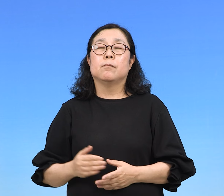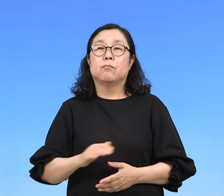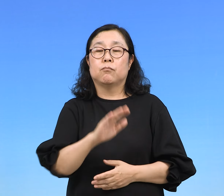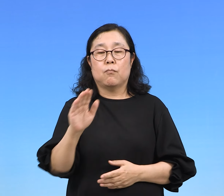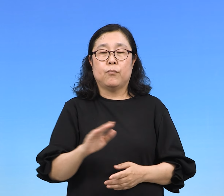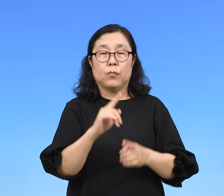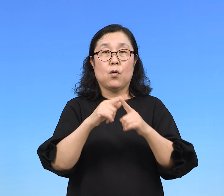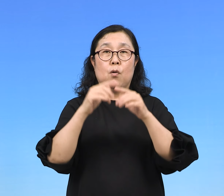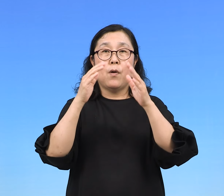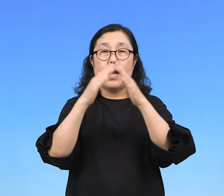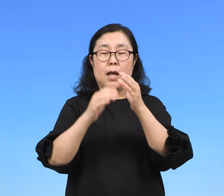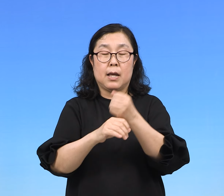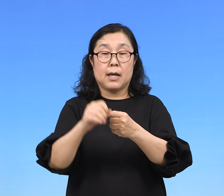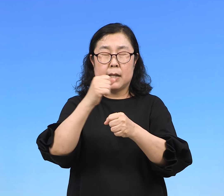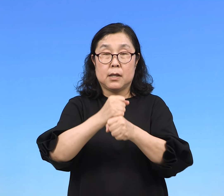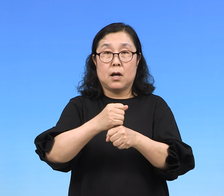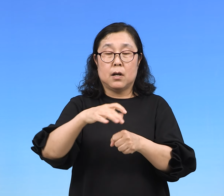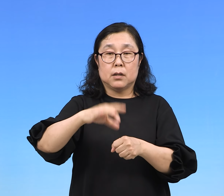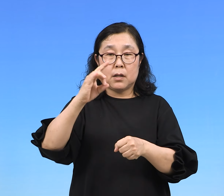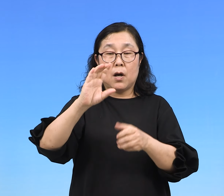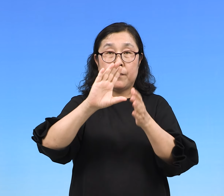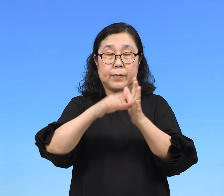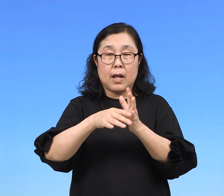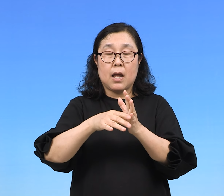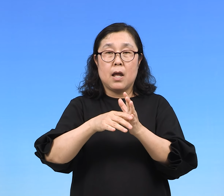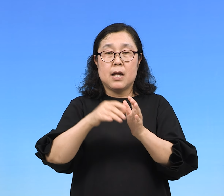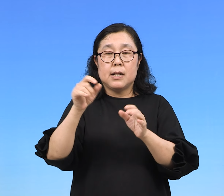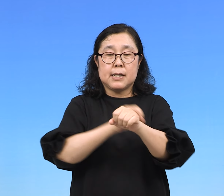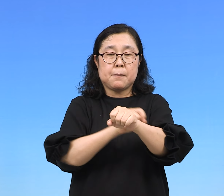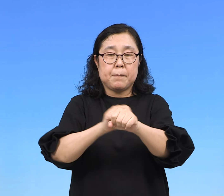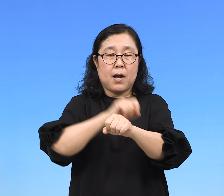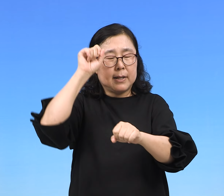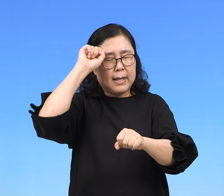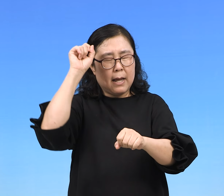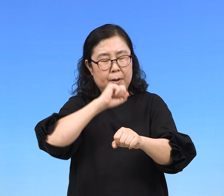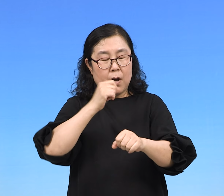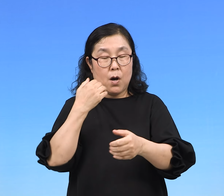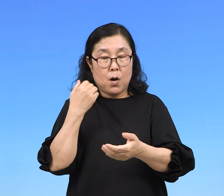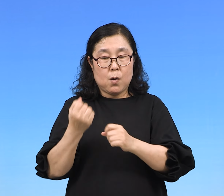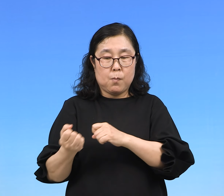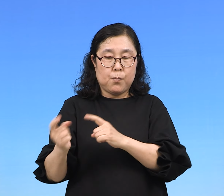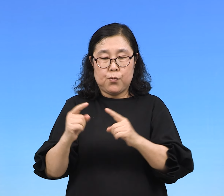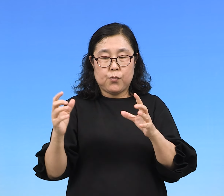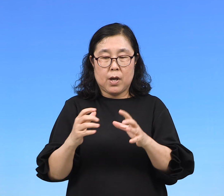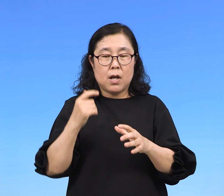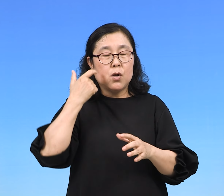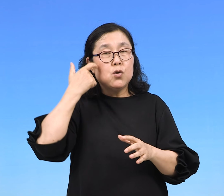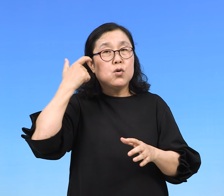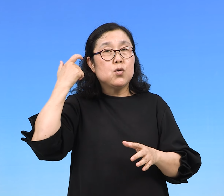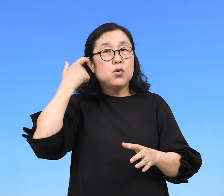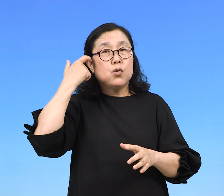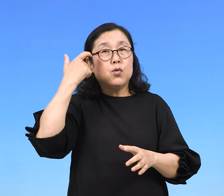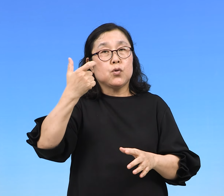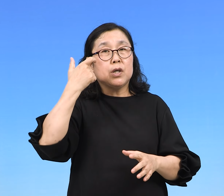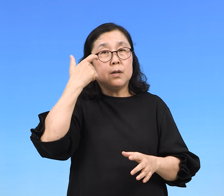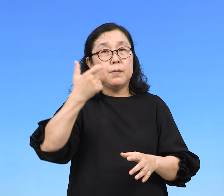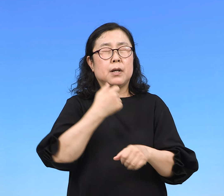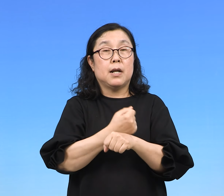저희 교회 개척 초기에요, 특별 새벽 부흥회 60일 했습니다. 2달